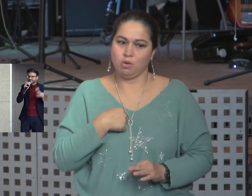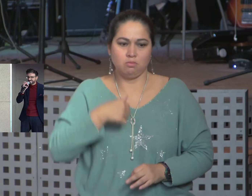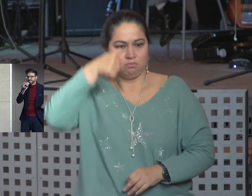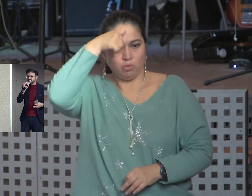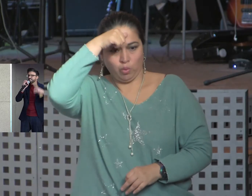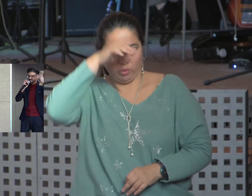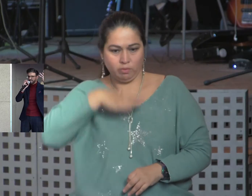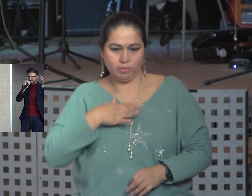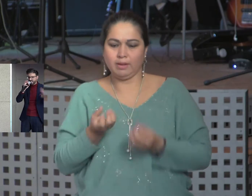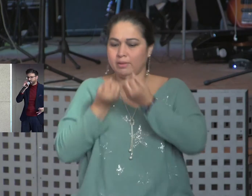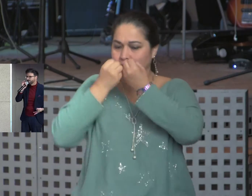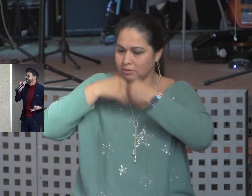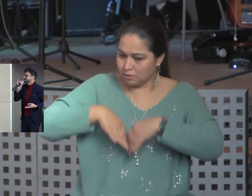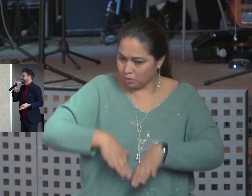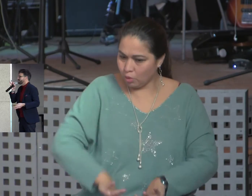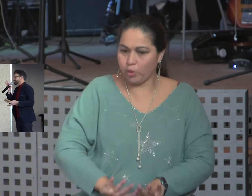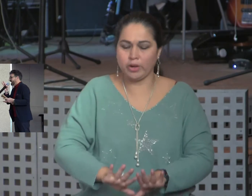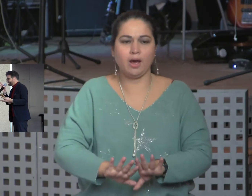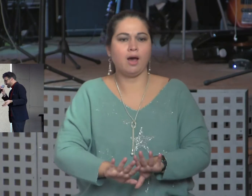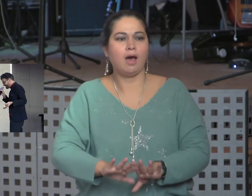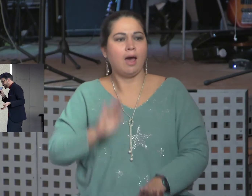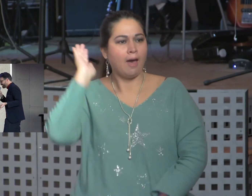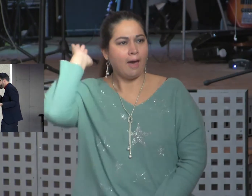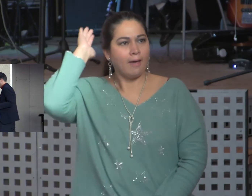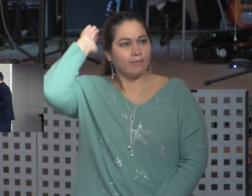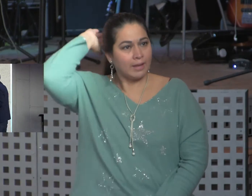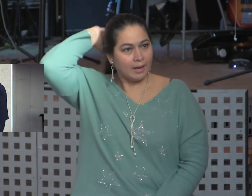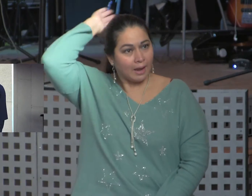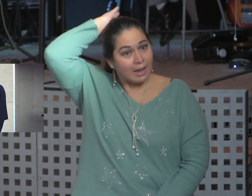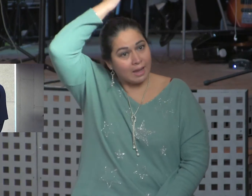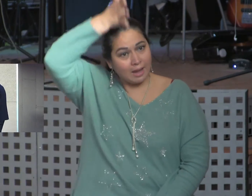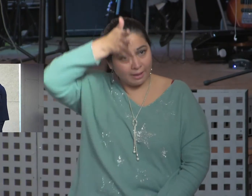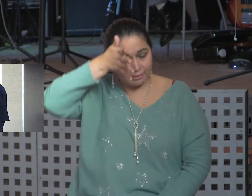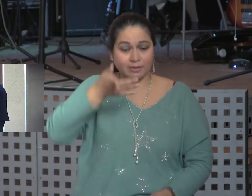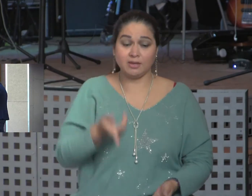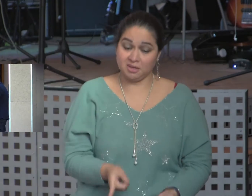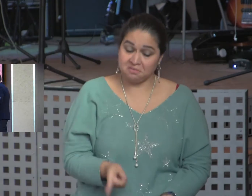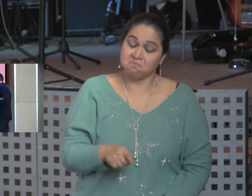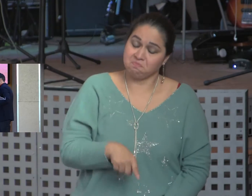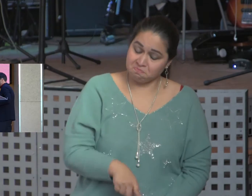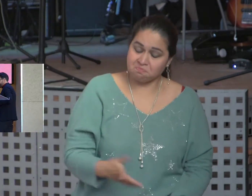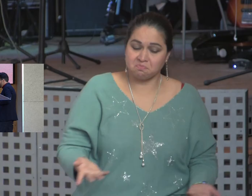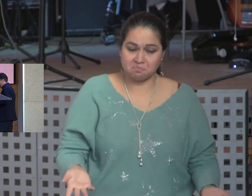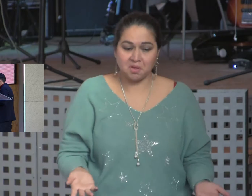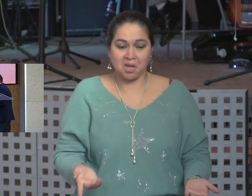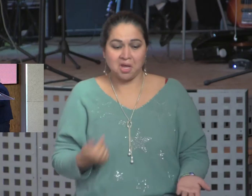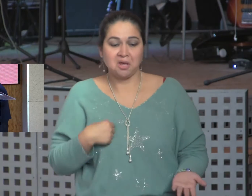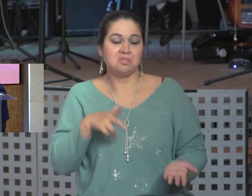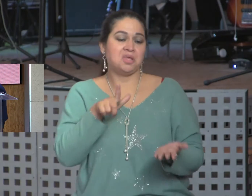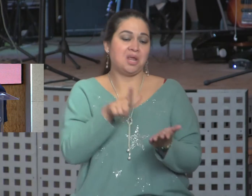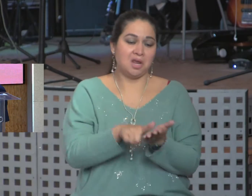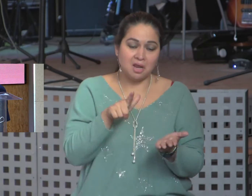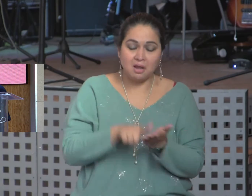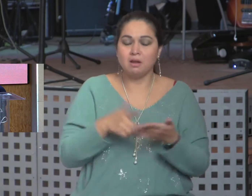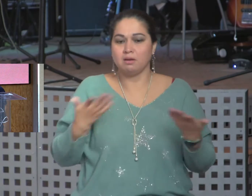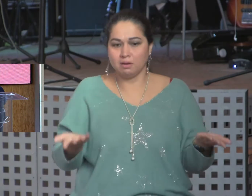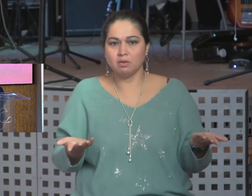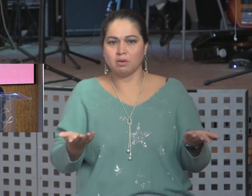arte, latín y griego, de los de antes. Estudié letras, no sé de